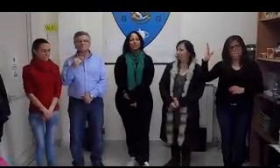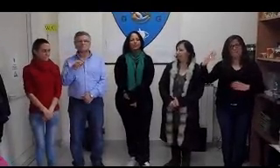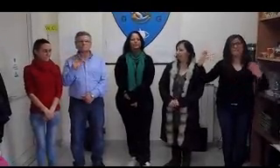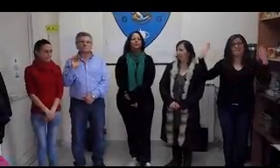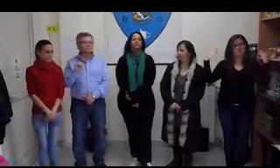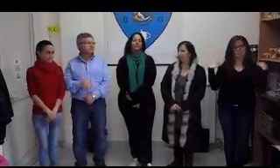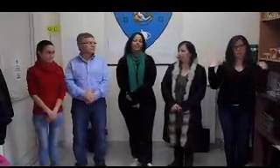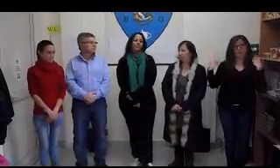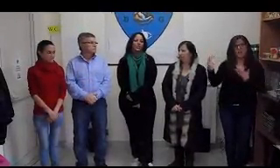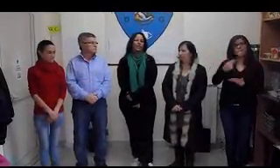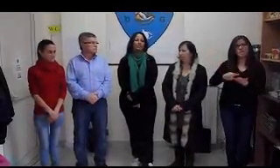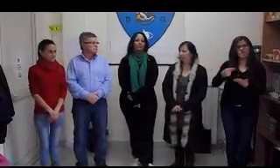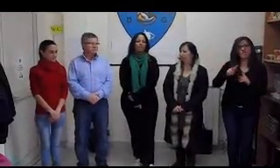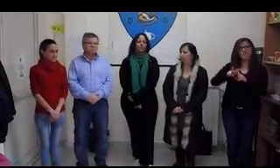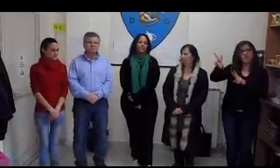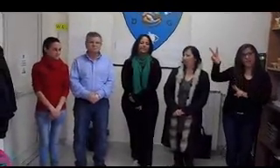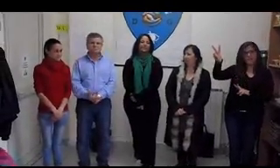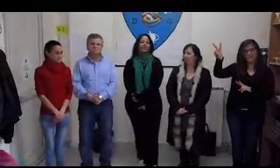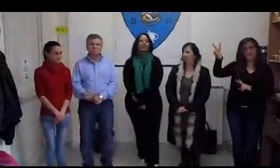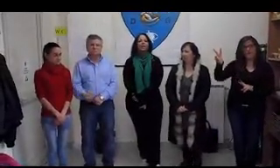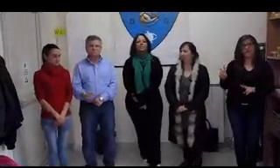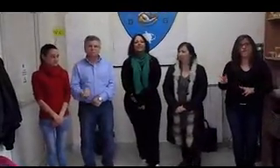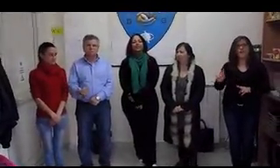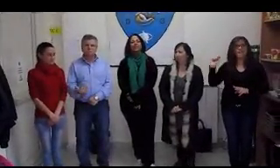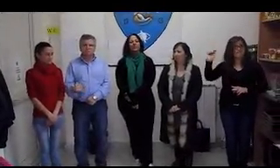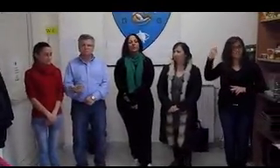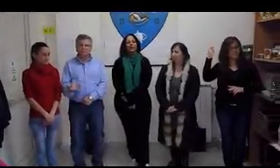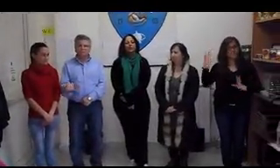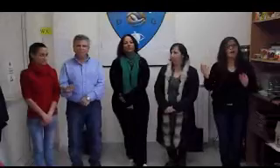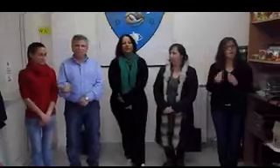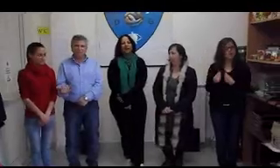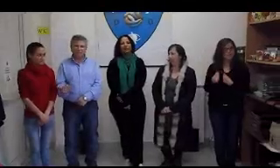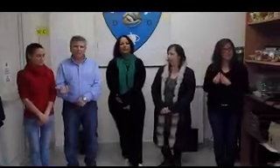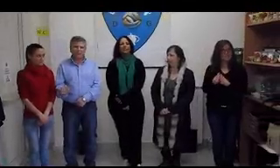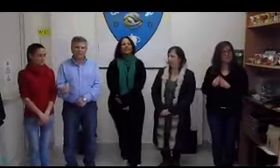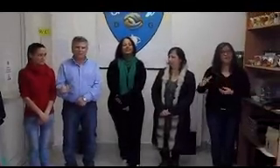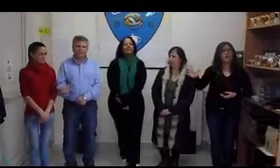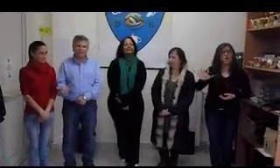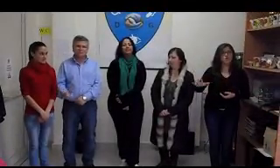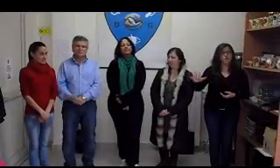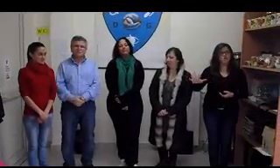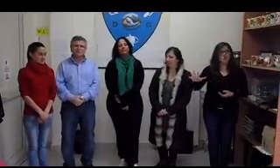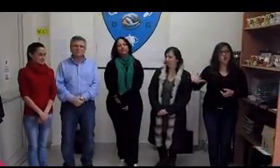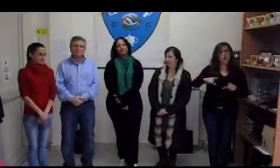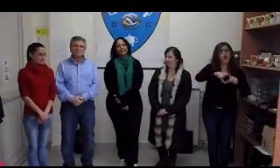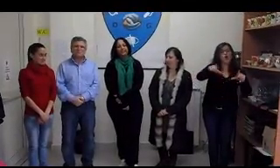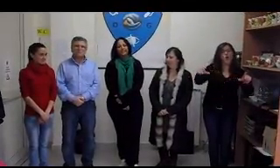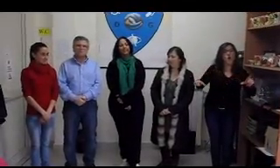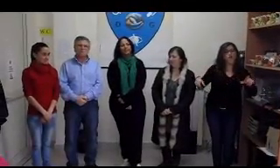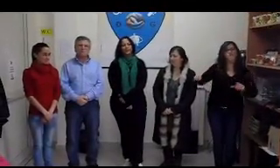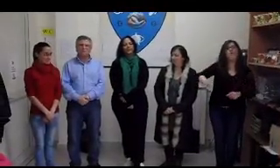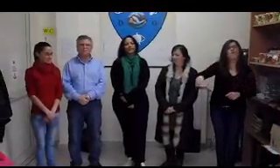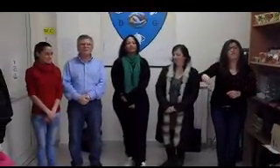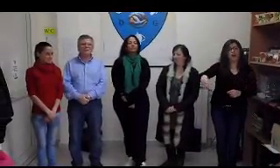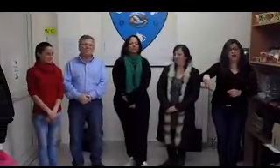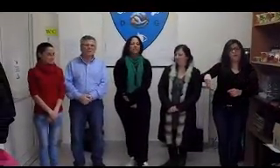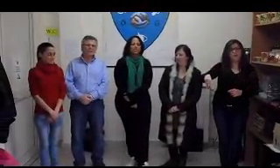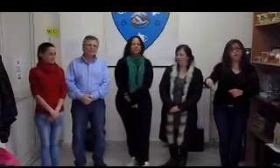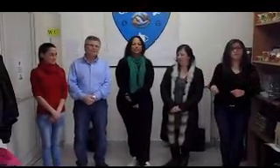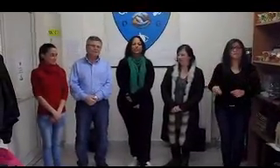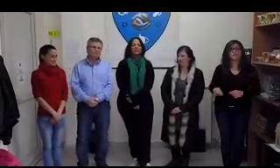del progetto nazionale Vinciamo Insieme per la zona Golfo di Napoli del distretto